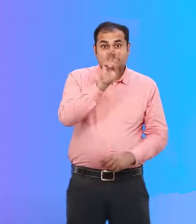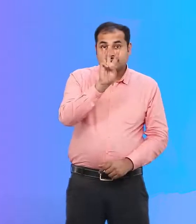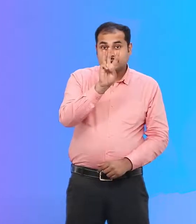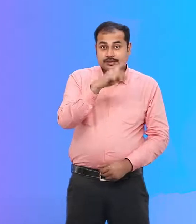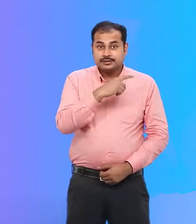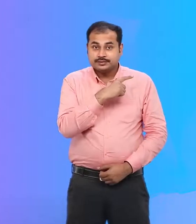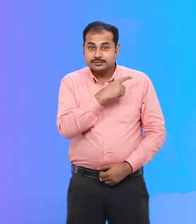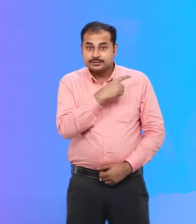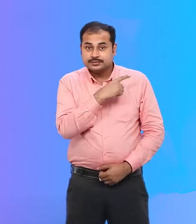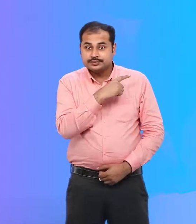शिक्षिका